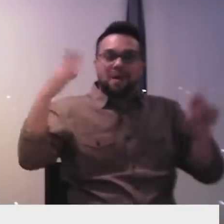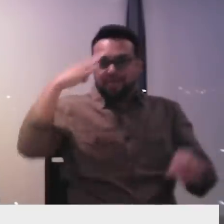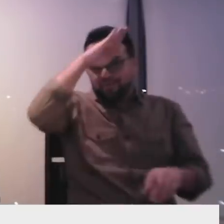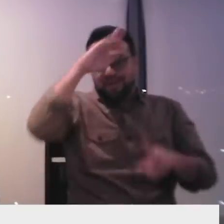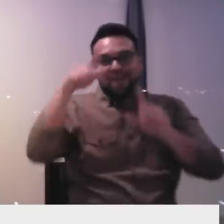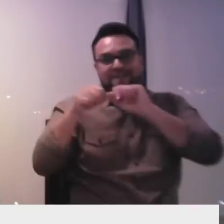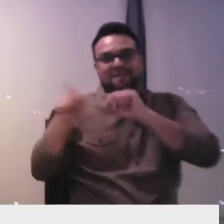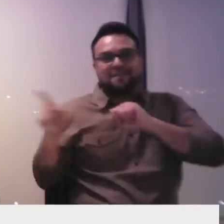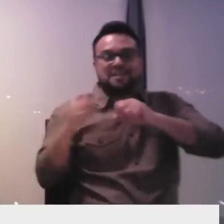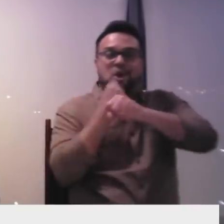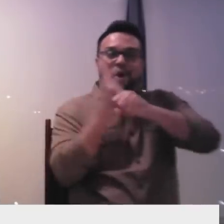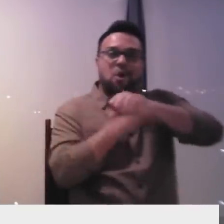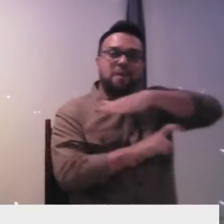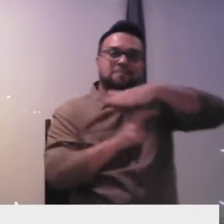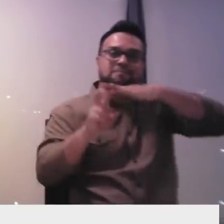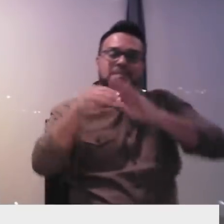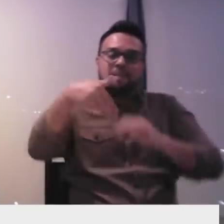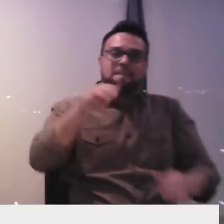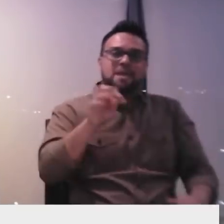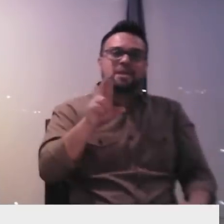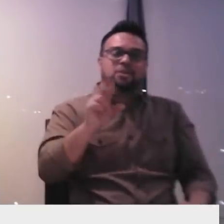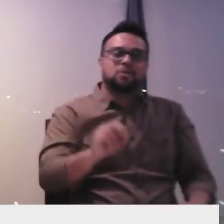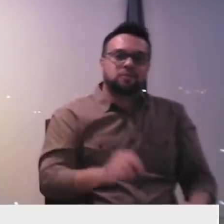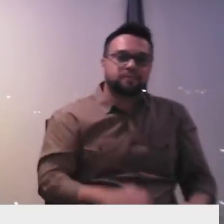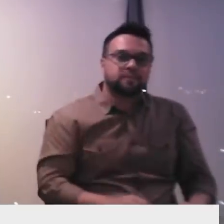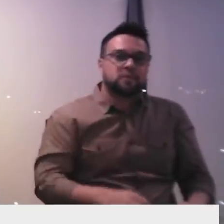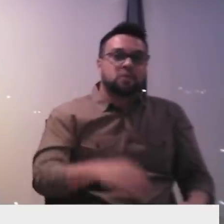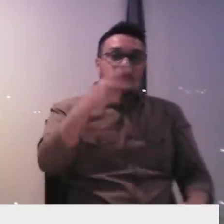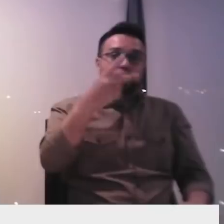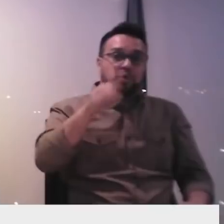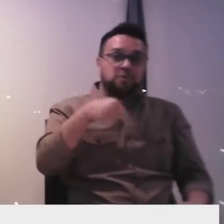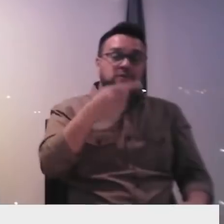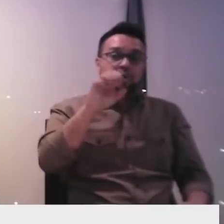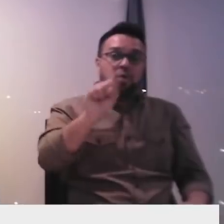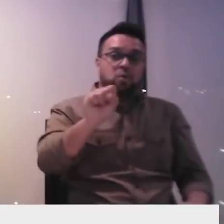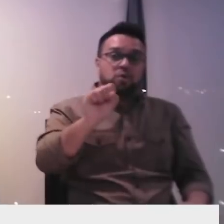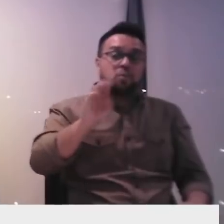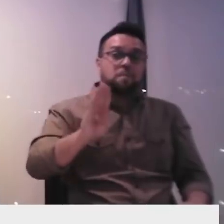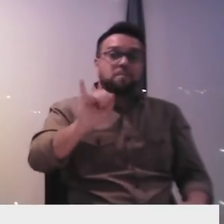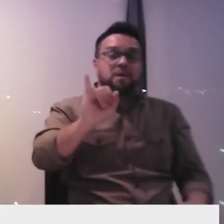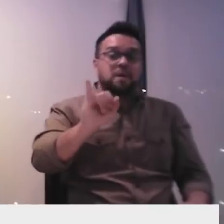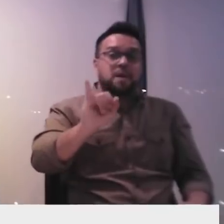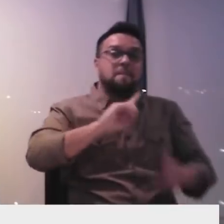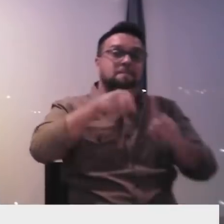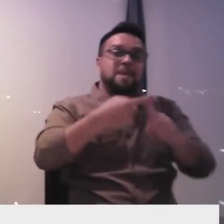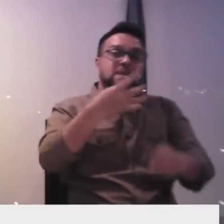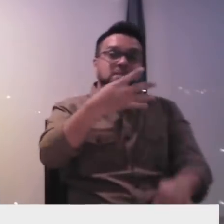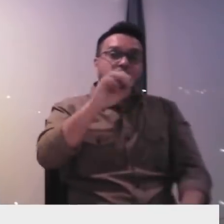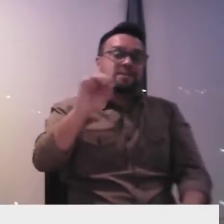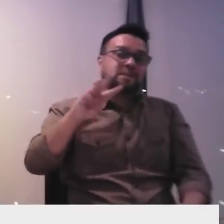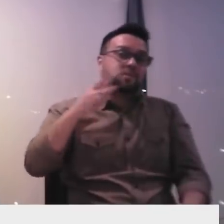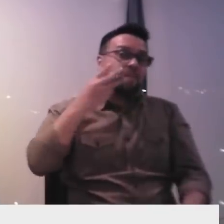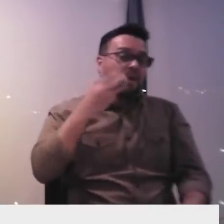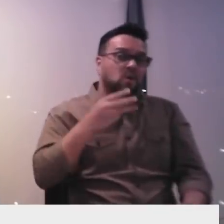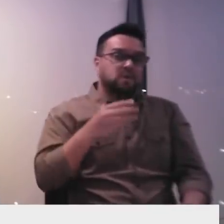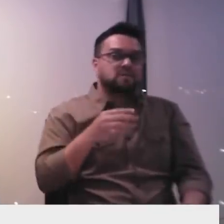Bolsonaro. Esses 2,8 bi que o governo federal está aportando, juntamente com os 400 milhões do governo de Minas, 3,2 é o suficiente para botar a